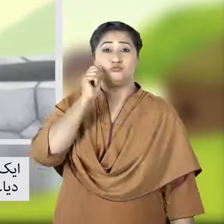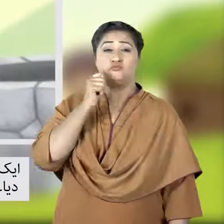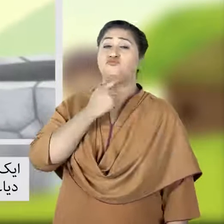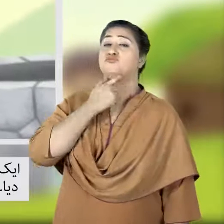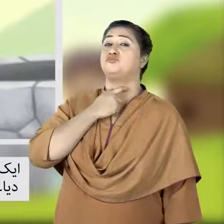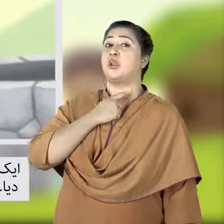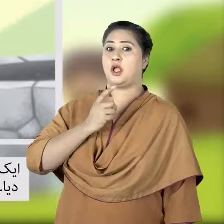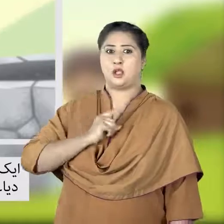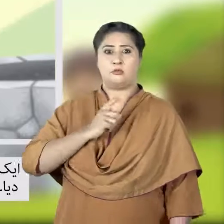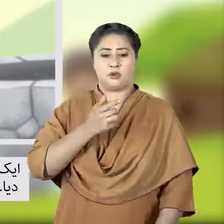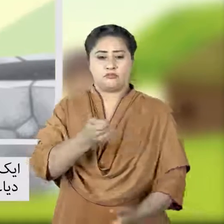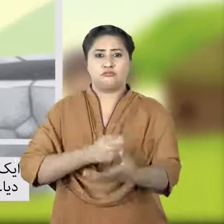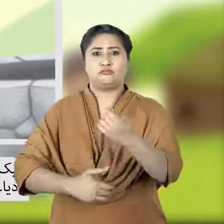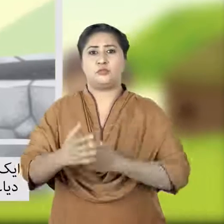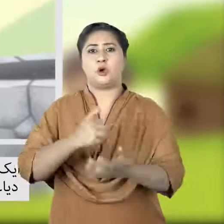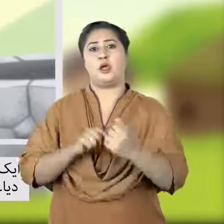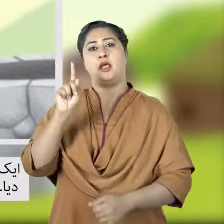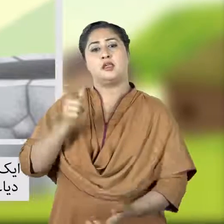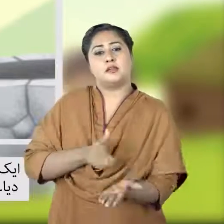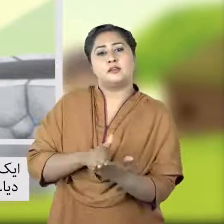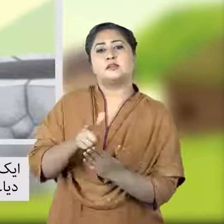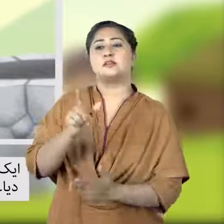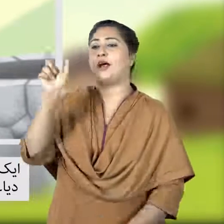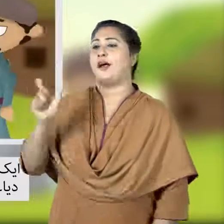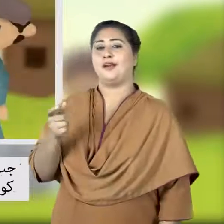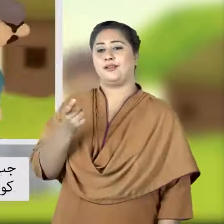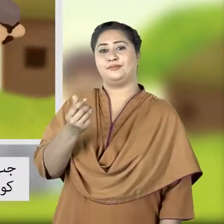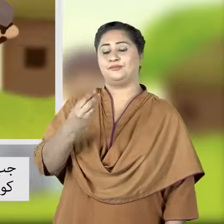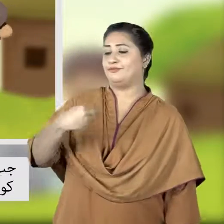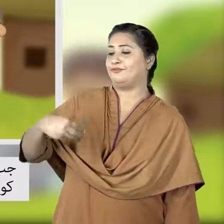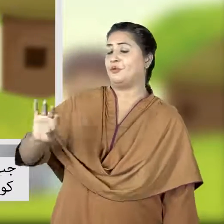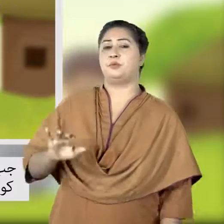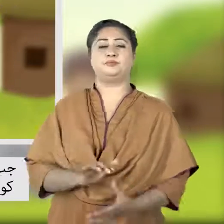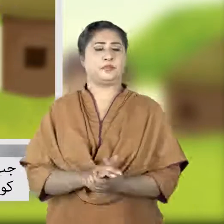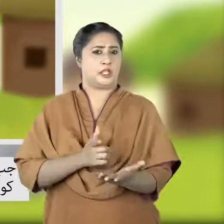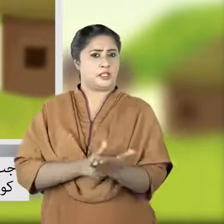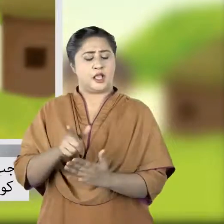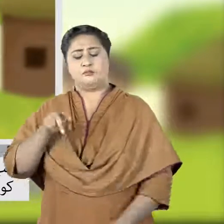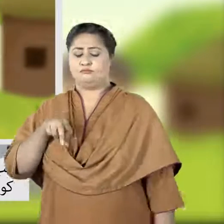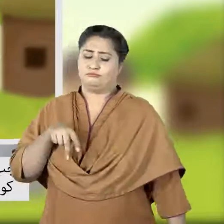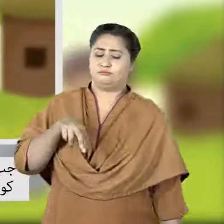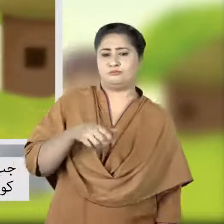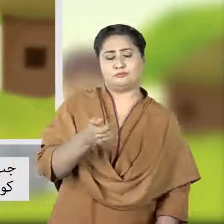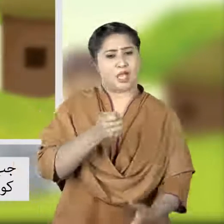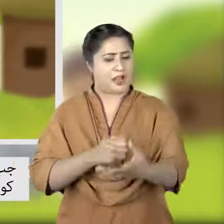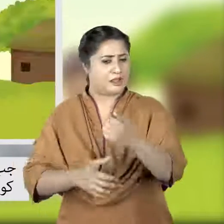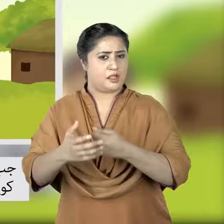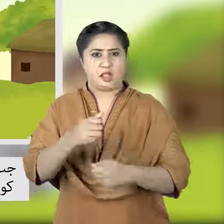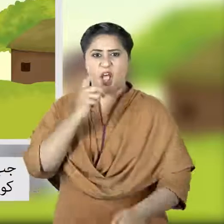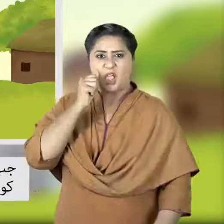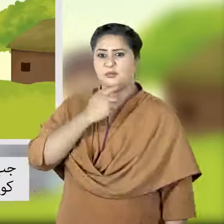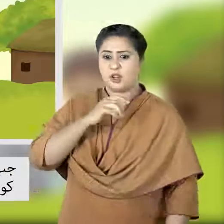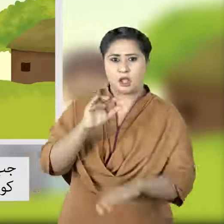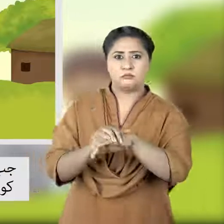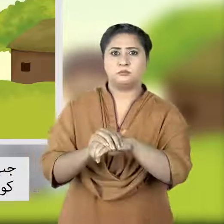ایک چالباز شخص نے اپنا کنواں ایک کسان کو بیچ دیا۔ جب کسان پانی نکالنے گیا تو چالباز آدمی نے اس